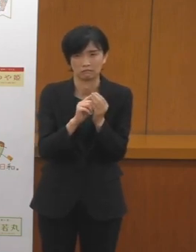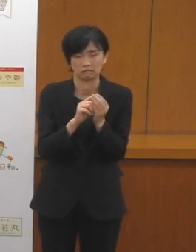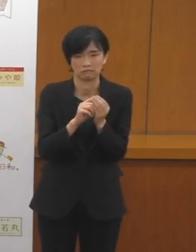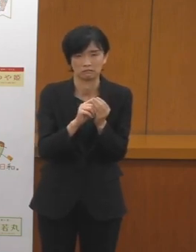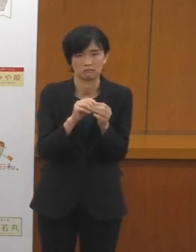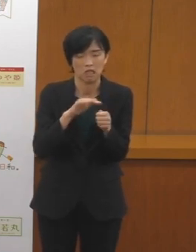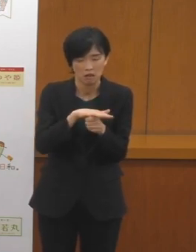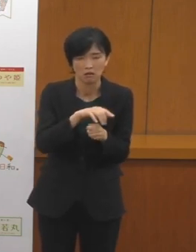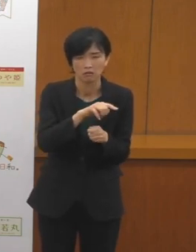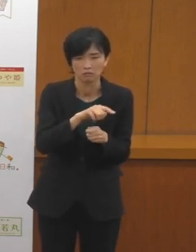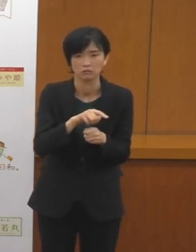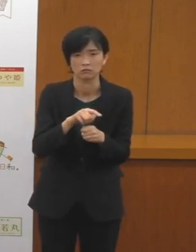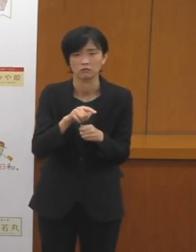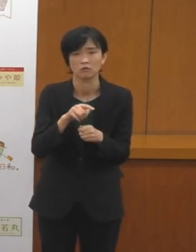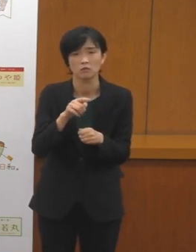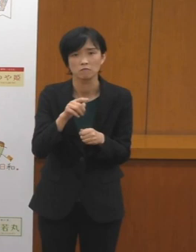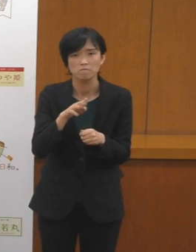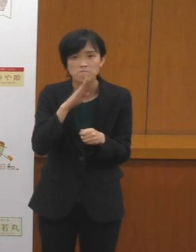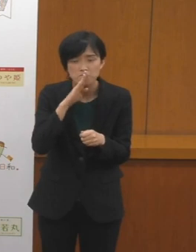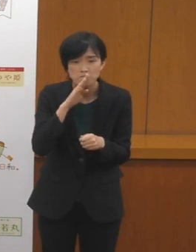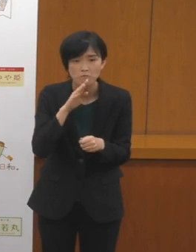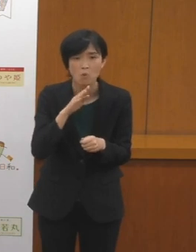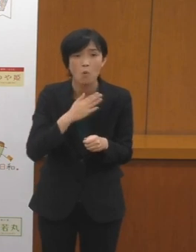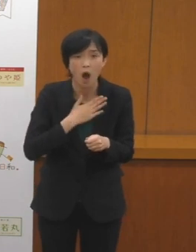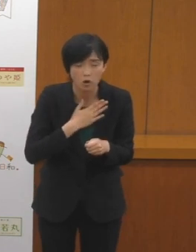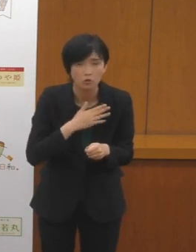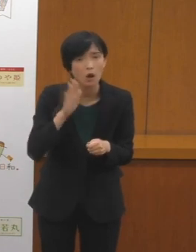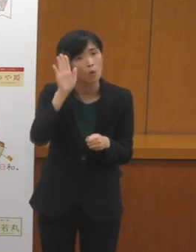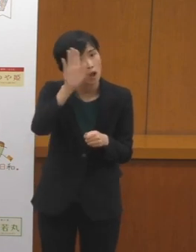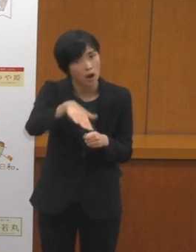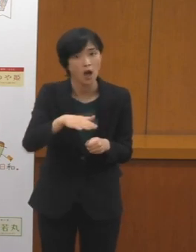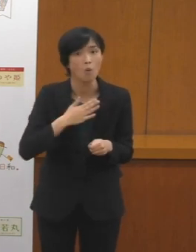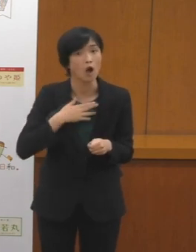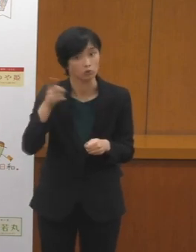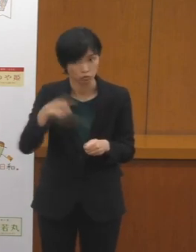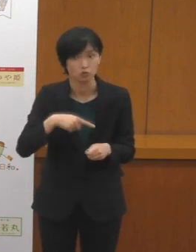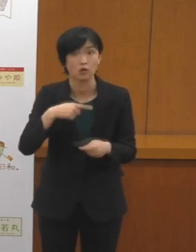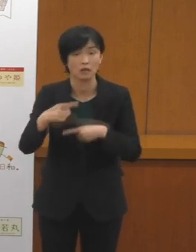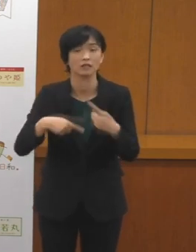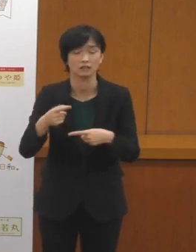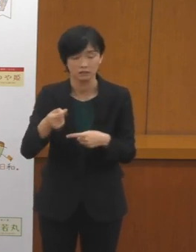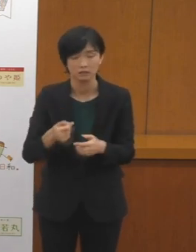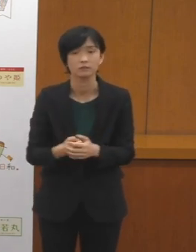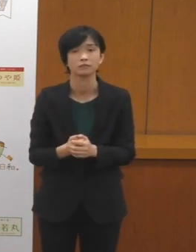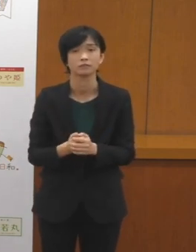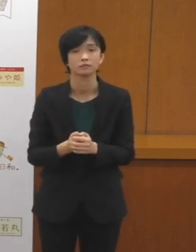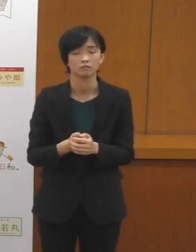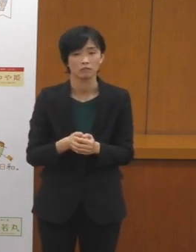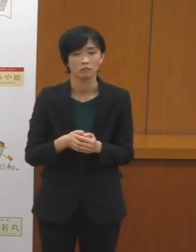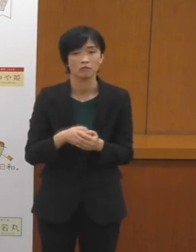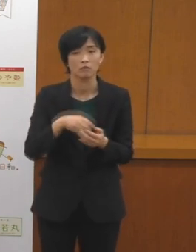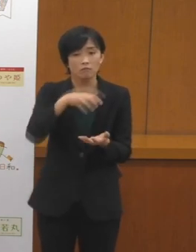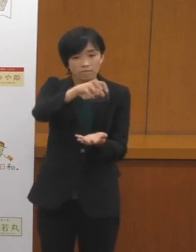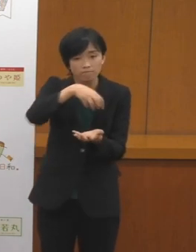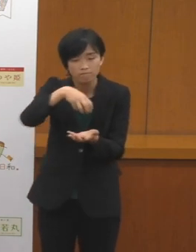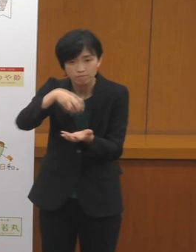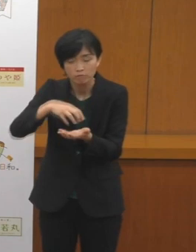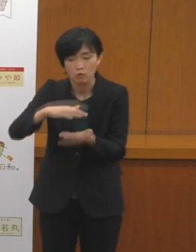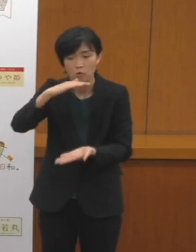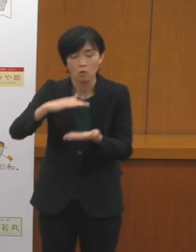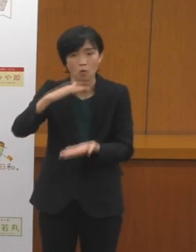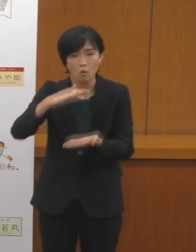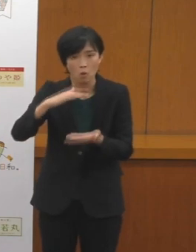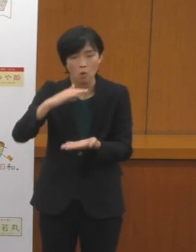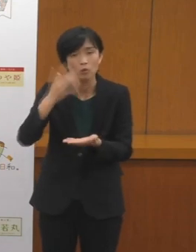今後次第ということだったと思うんですけれども今年の予定終了と言いますか予想の終了20トンだった